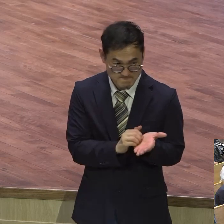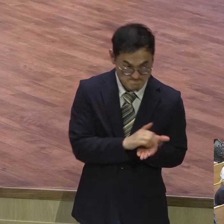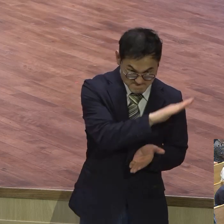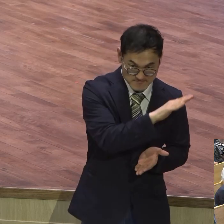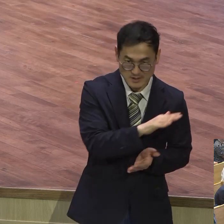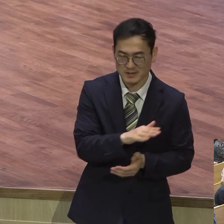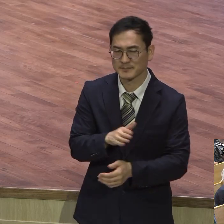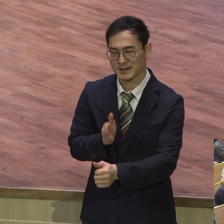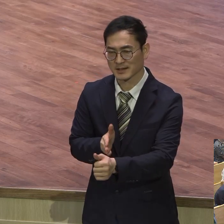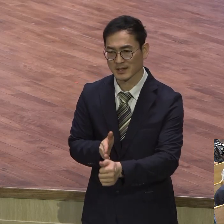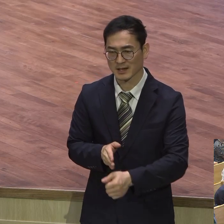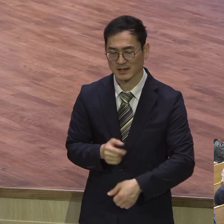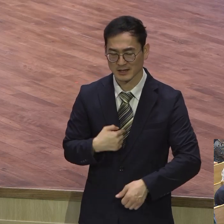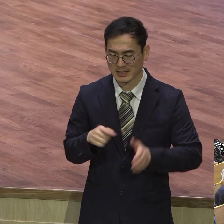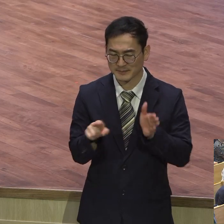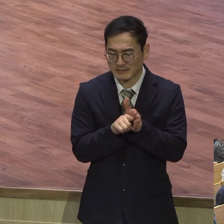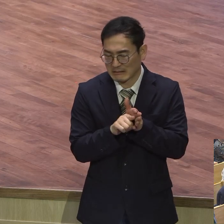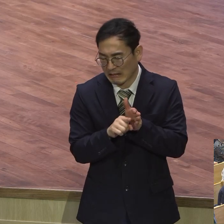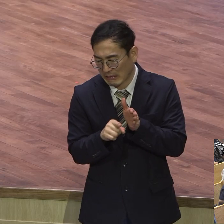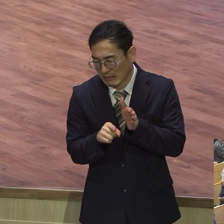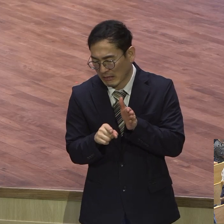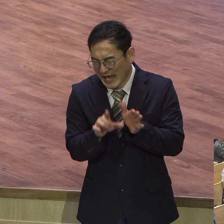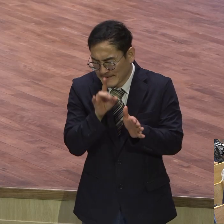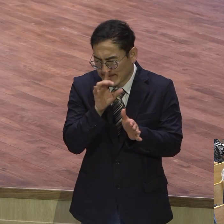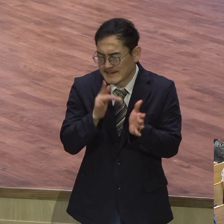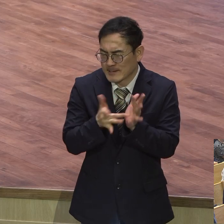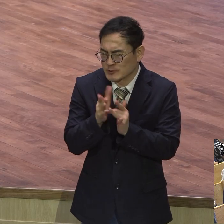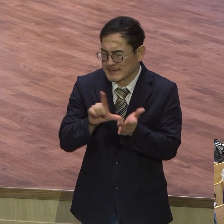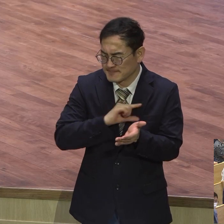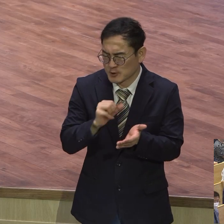물으시시기 바랍니다 그래야 여러분 삽니다